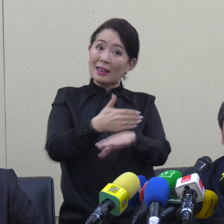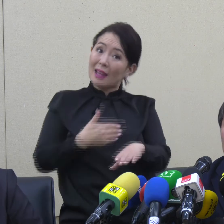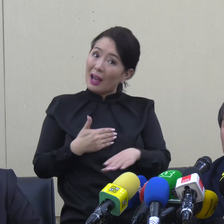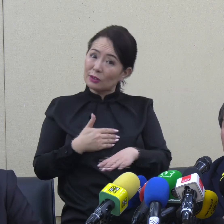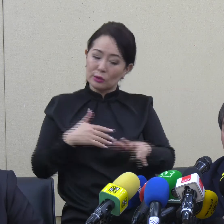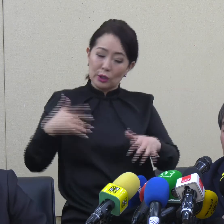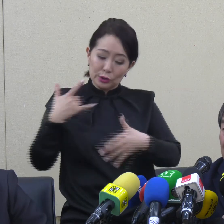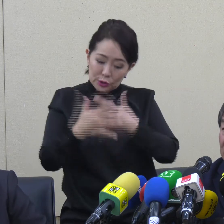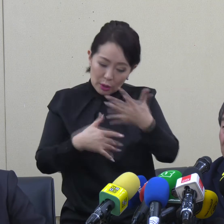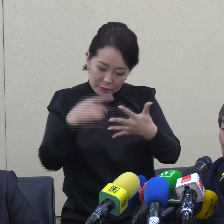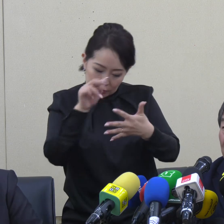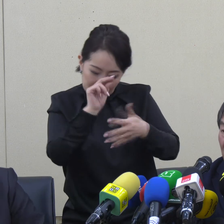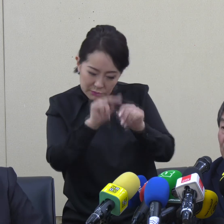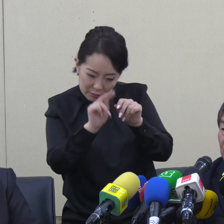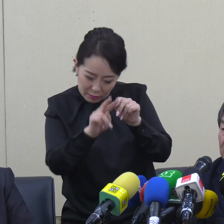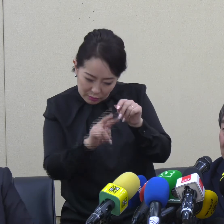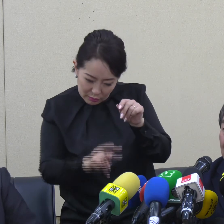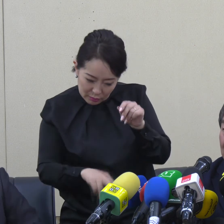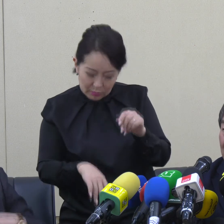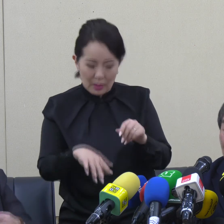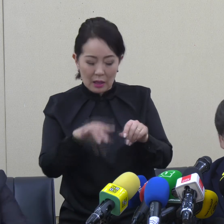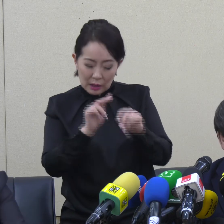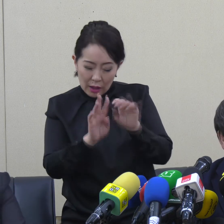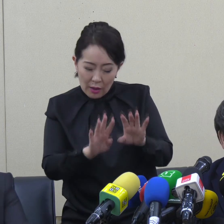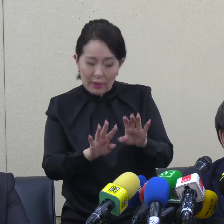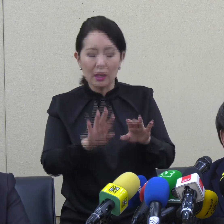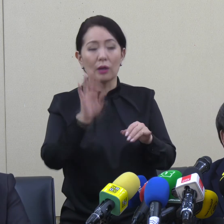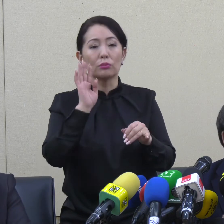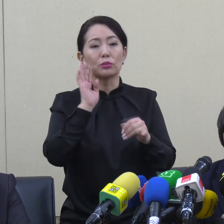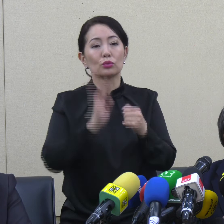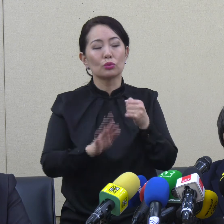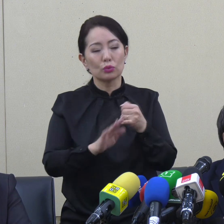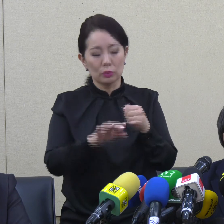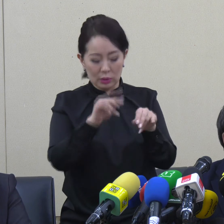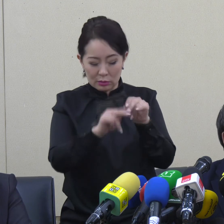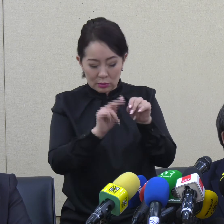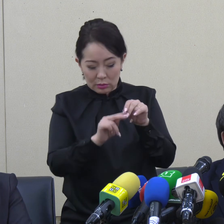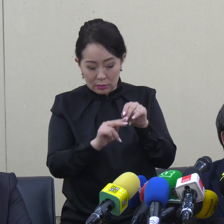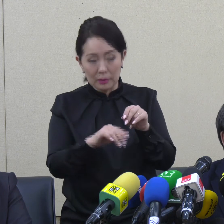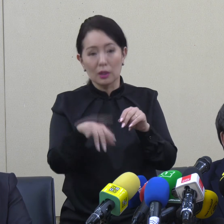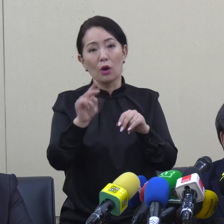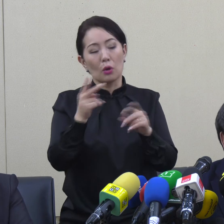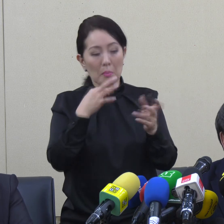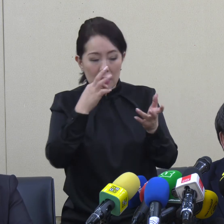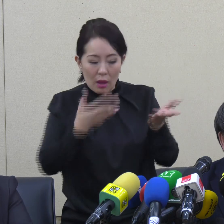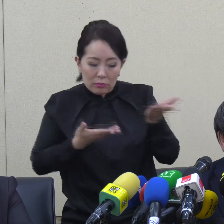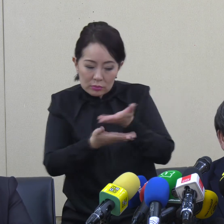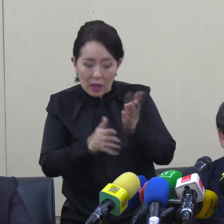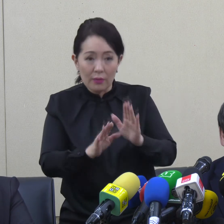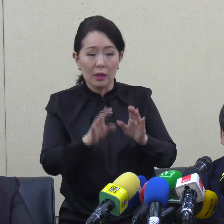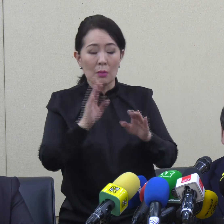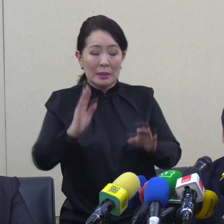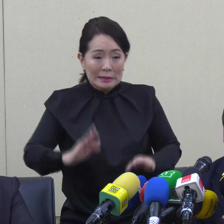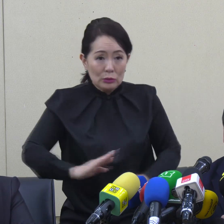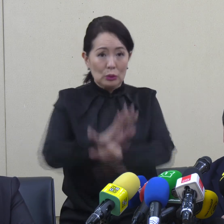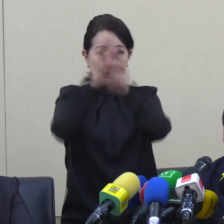явцын эцсийн дүн 24 цаг гарна. А явцын юуг бол лабораторийн хоорондоо мэдээлж ингэж явдаг. Тийм учраас